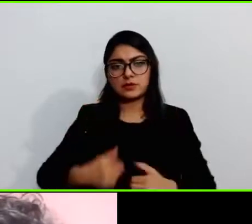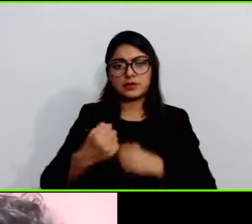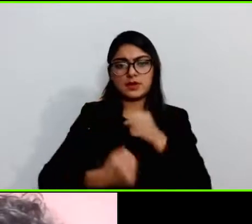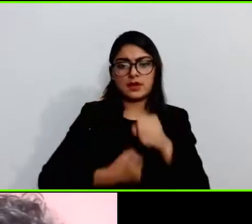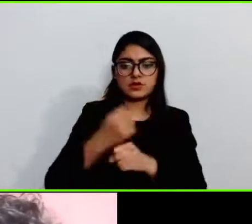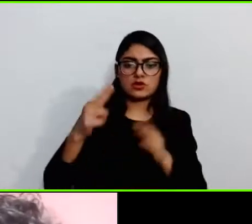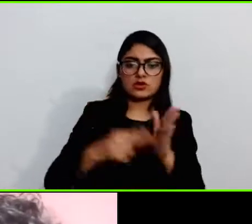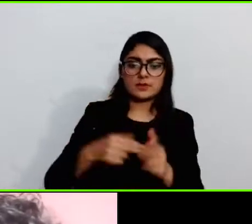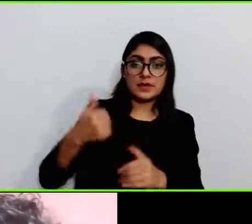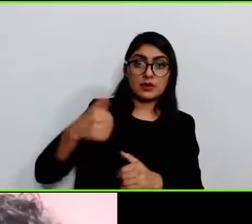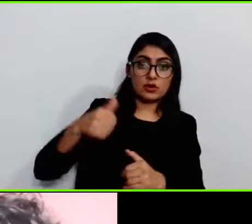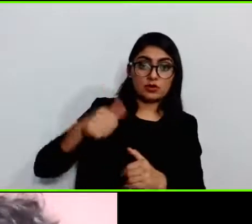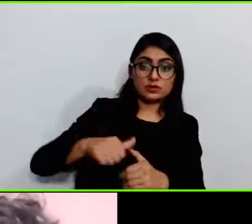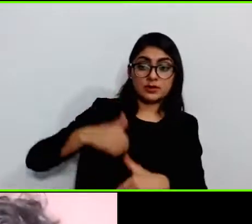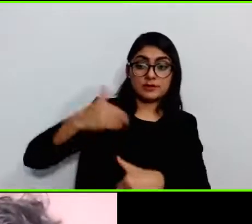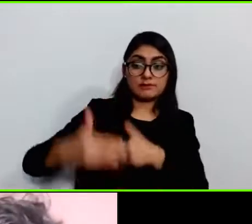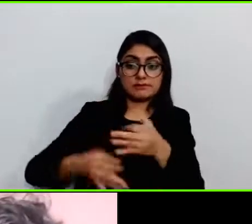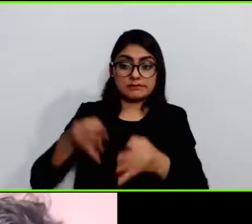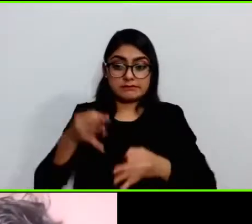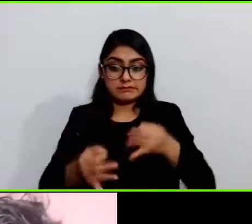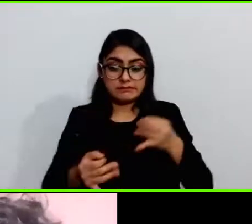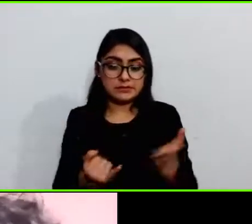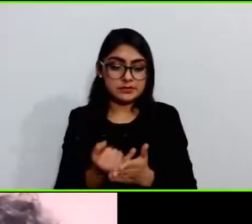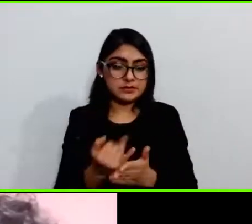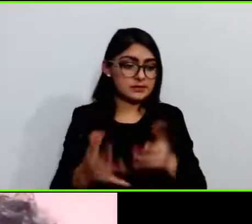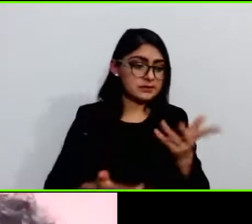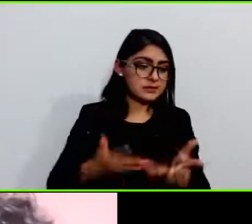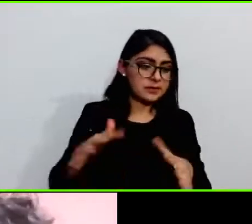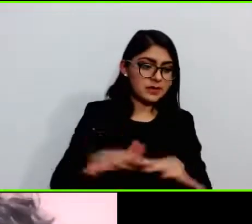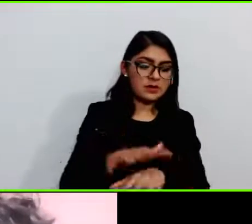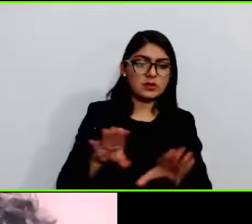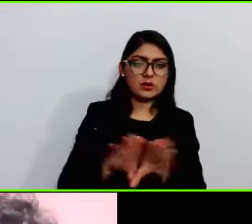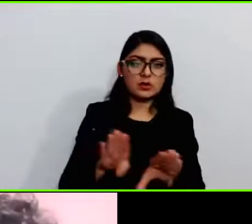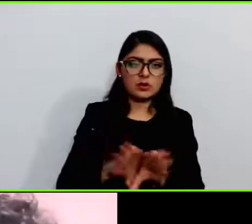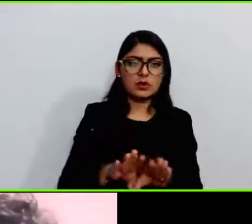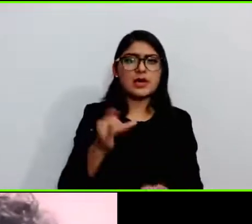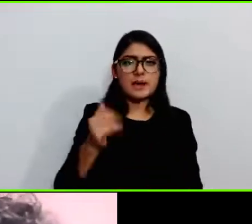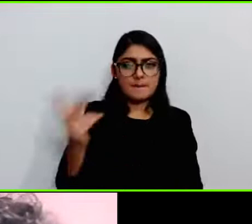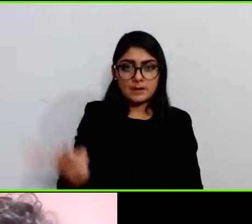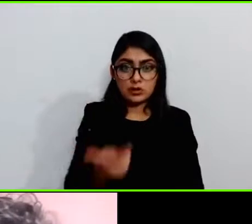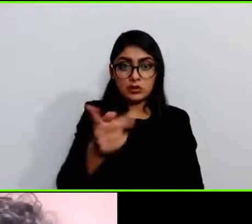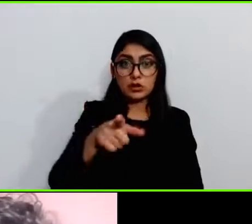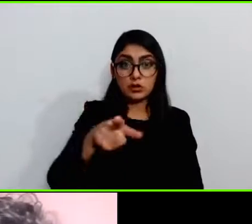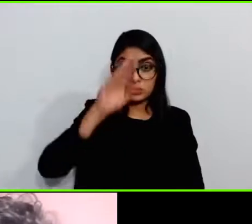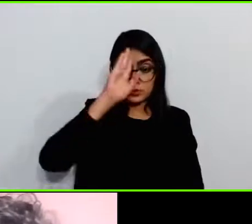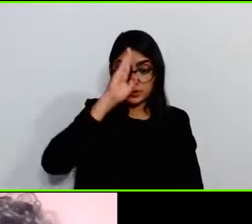actualidad, ¿usted considera que aún siguen existiendo esas dificultades o algunas de ellas?